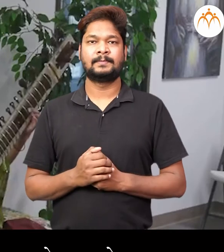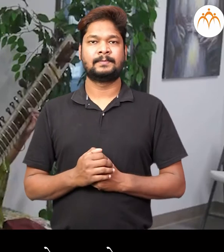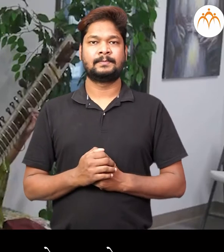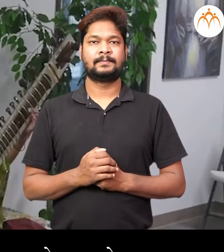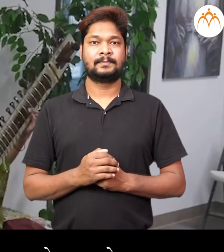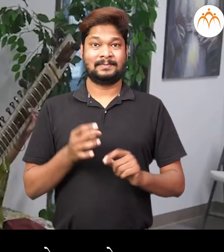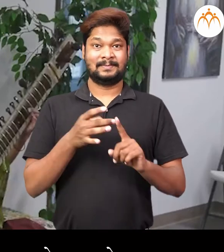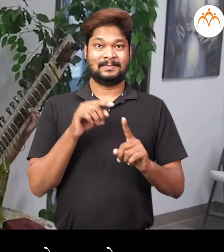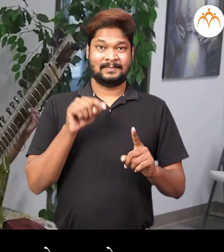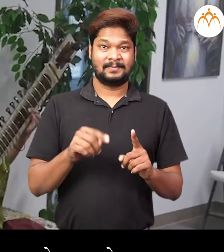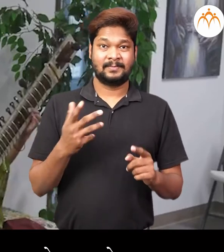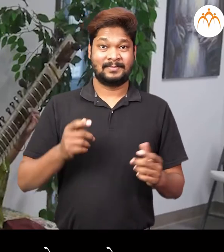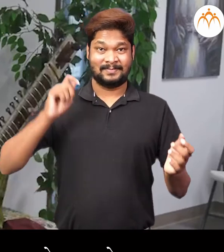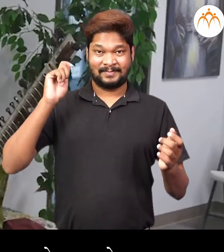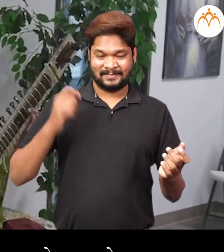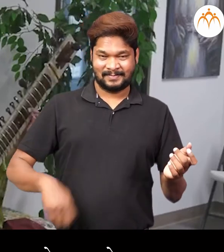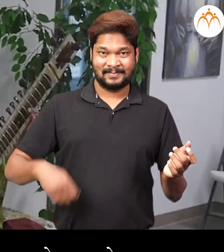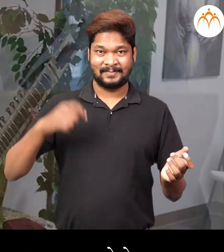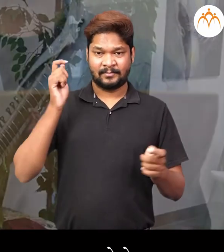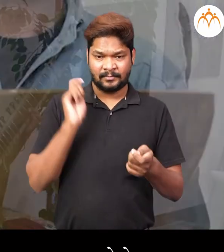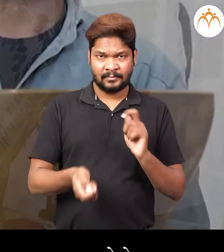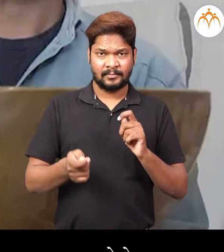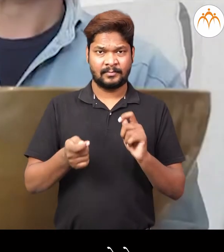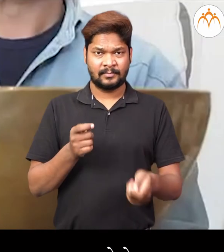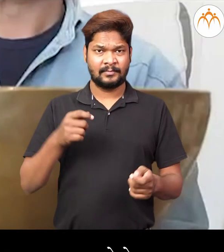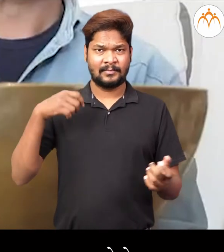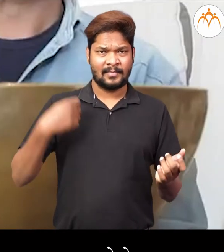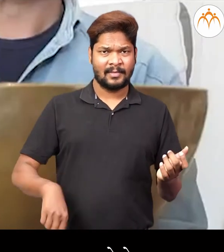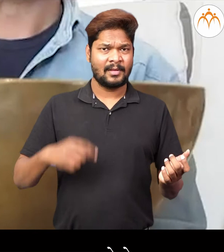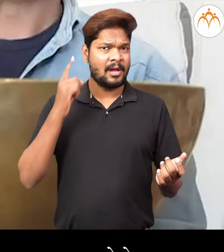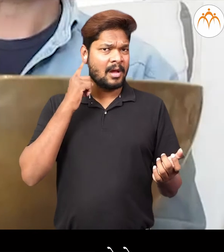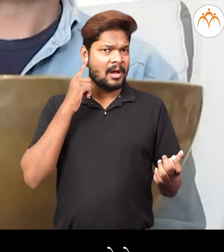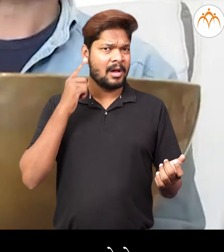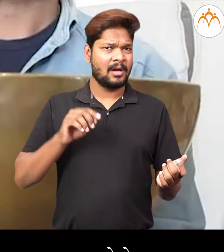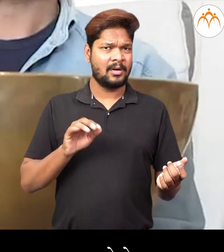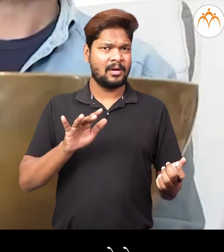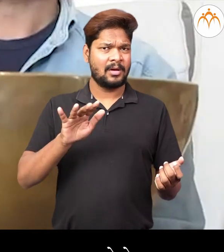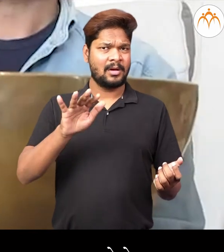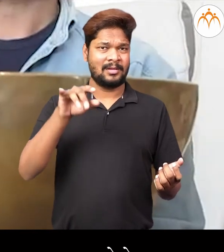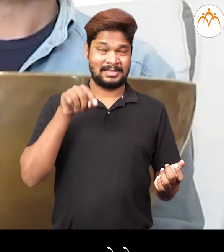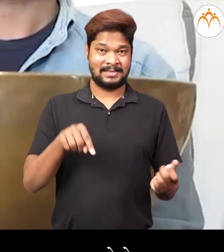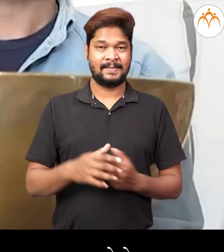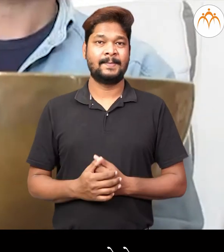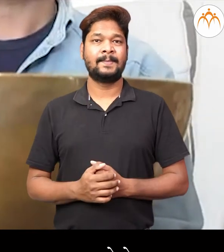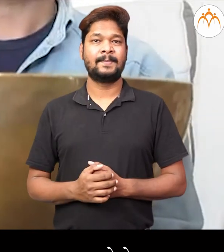बरोबर, ह्या तारा धातूच्या बनलेल्या आहेत. धातू जर आपटले तर त्यातून नाद तयार होतो.